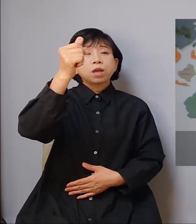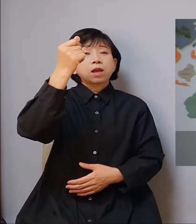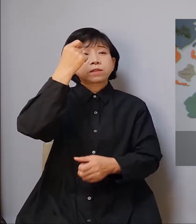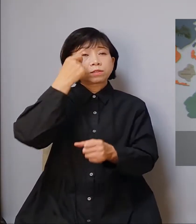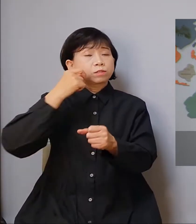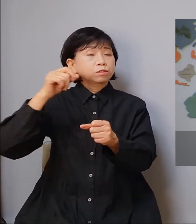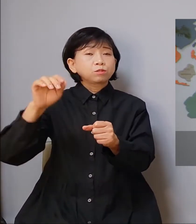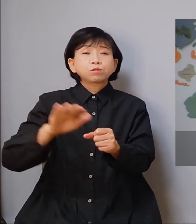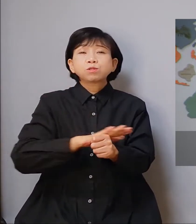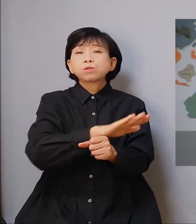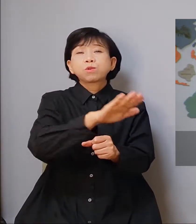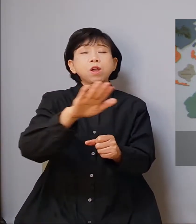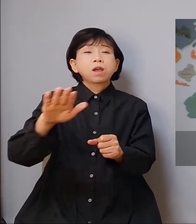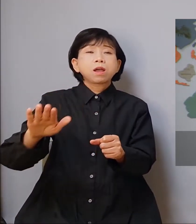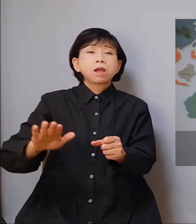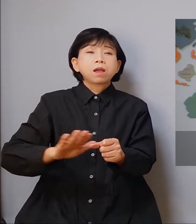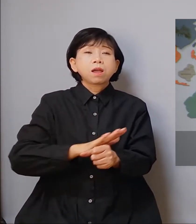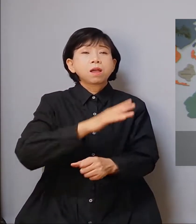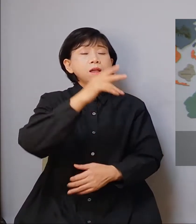주의